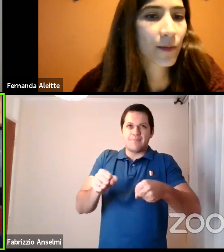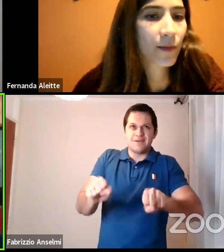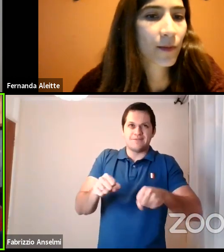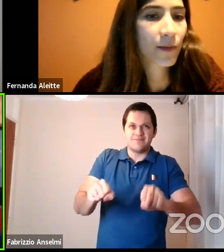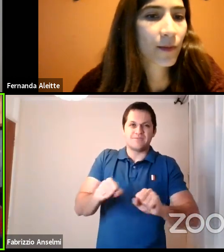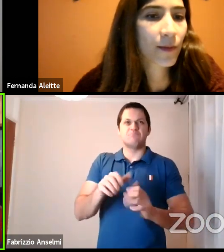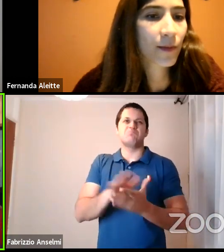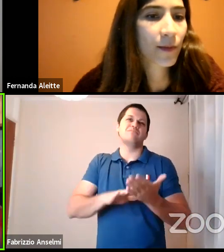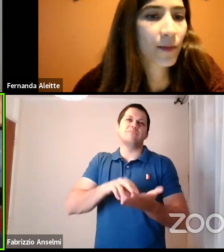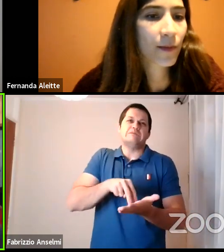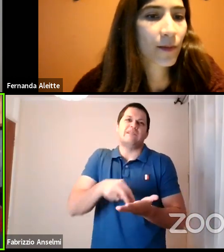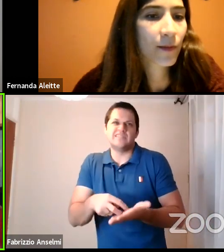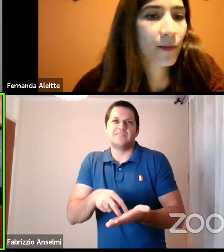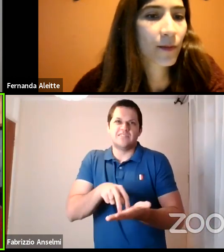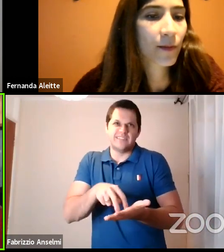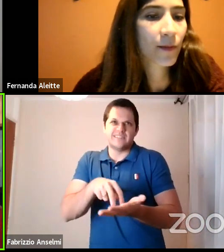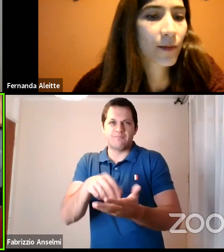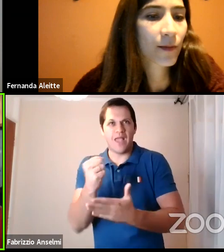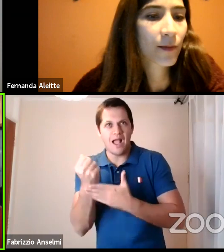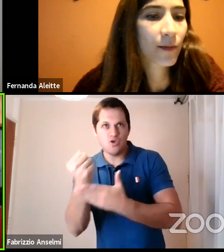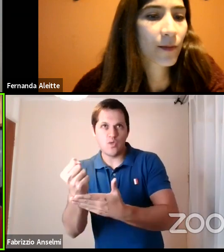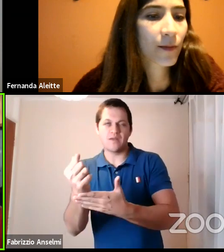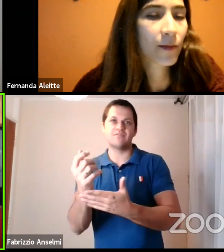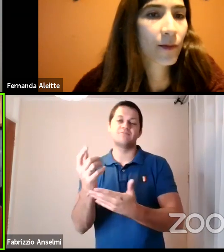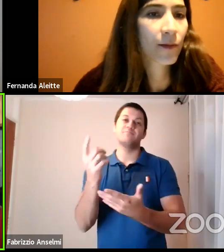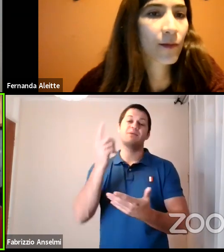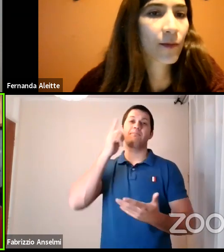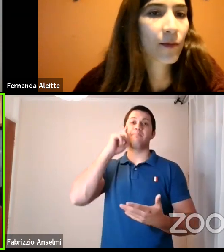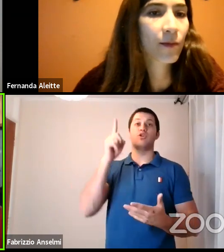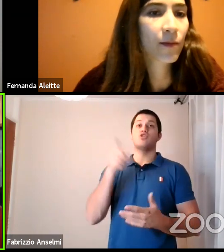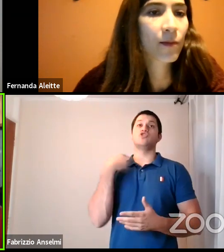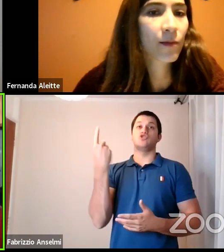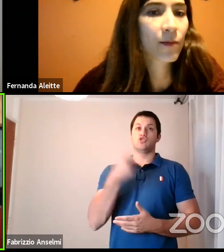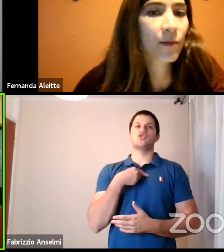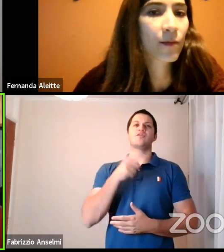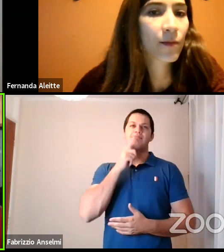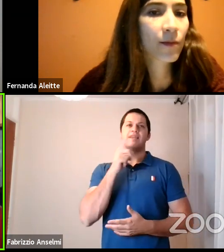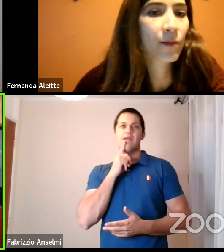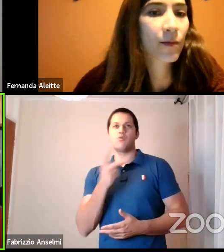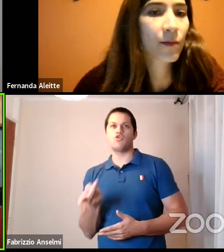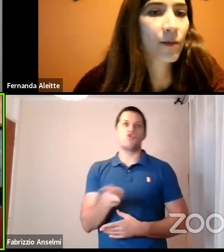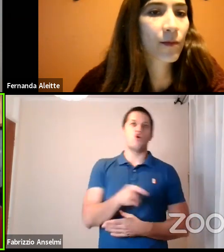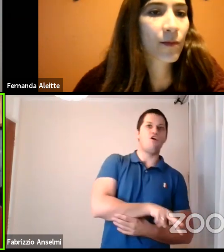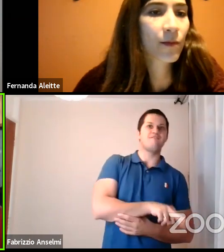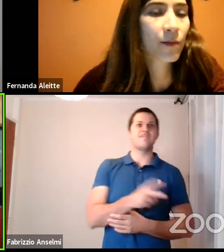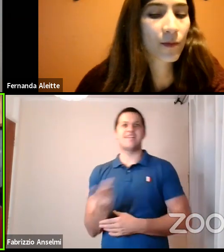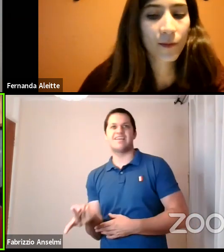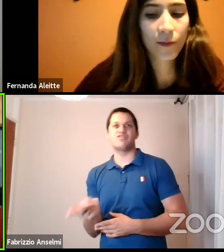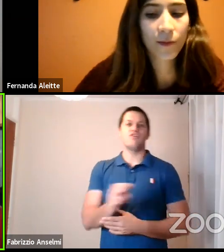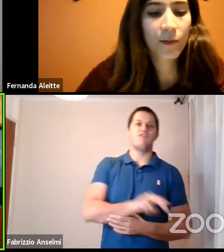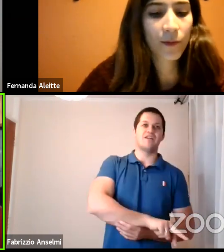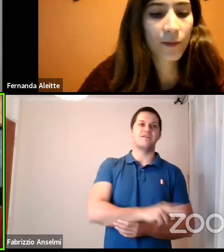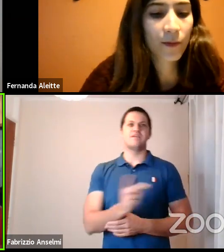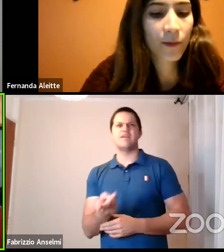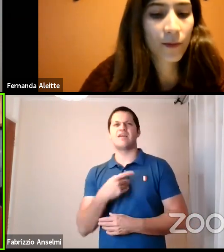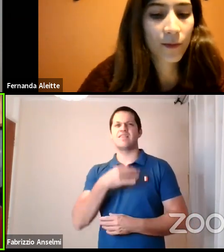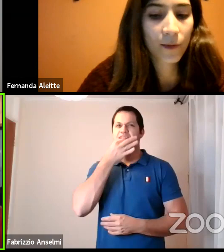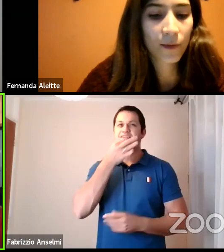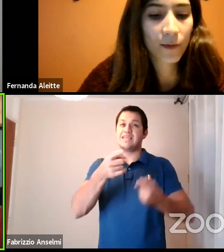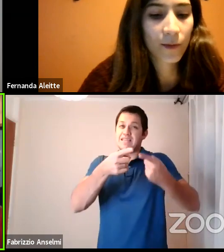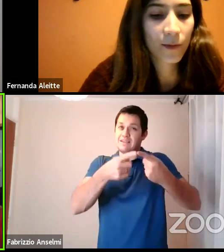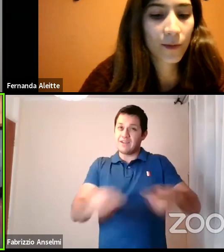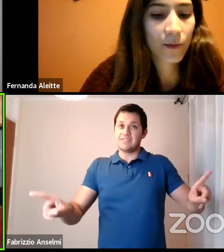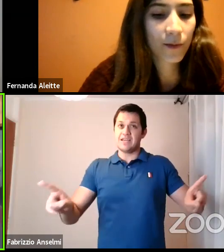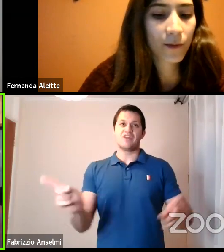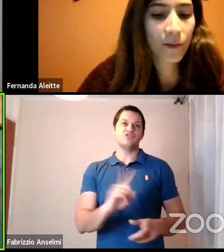etc. Pero nosotros tenemos esta dualidad por, digamos, por eso, más que diferenciar, son cosas distintas,